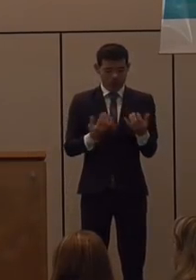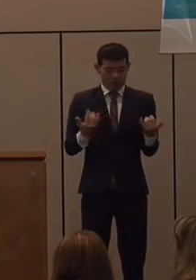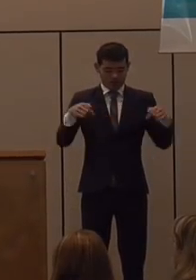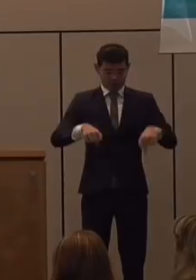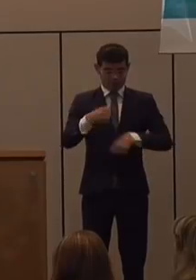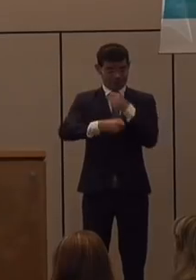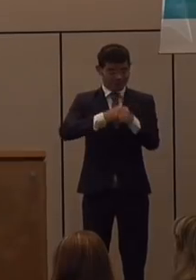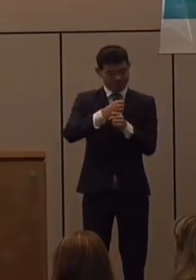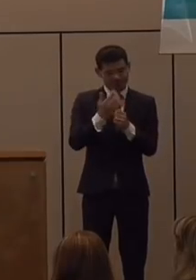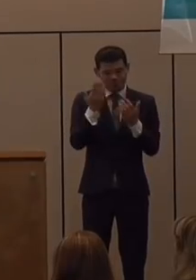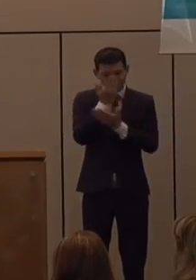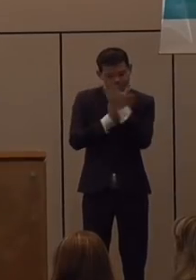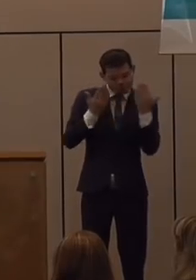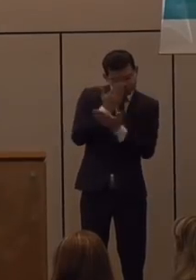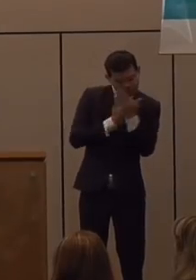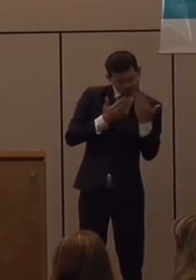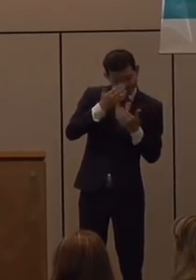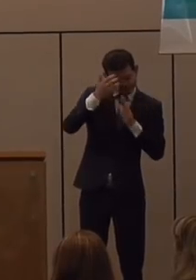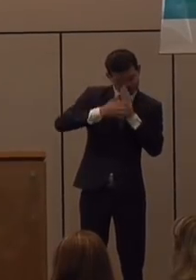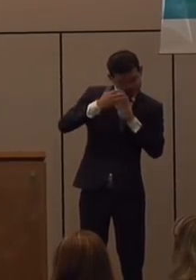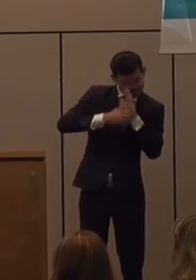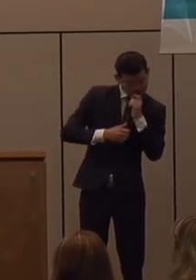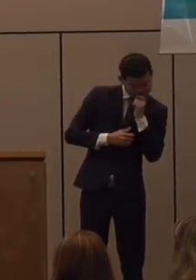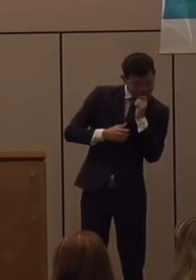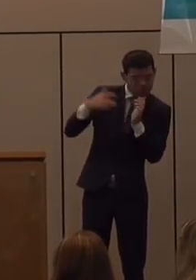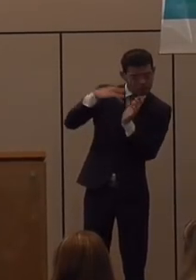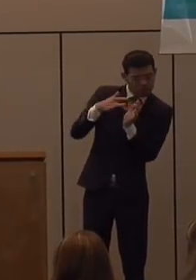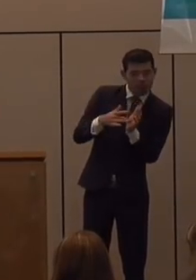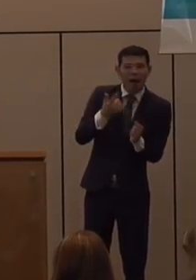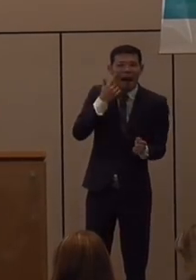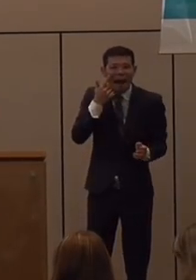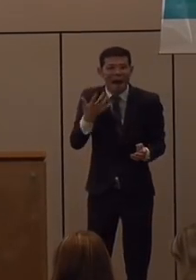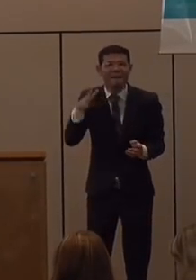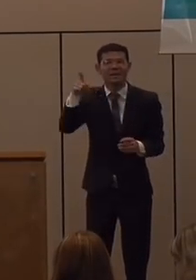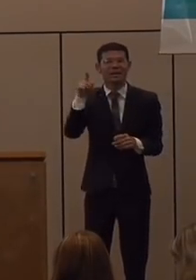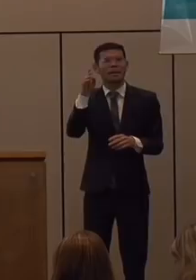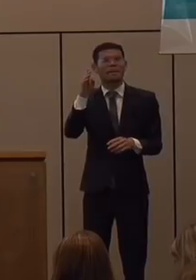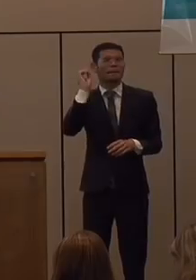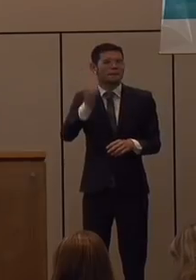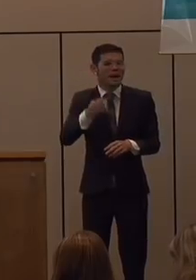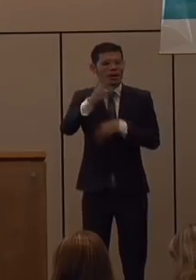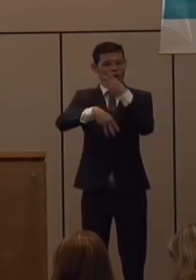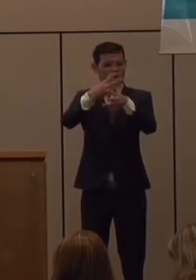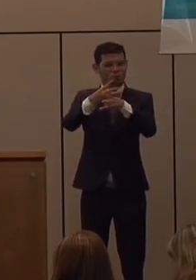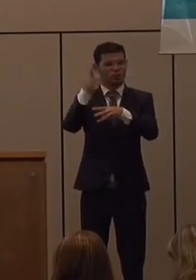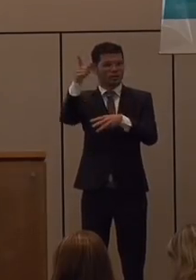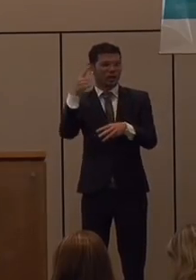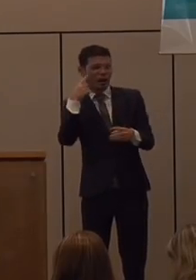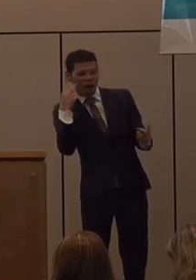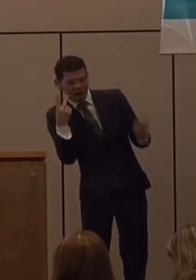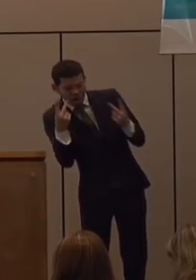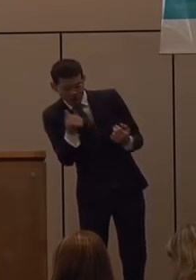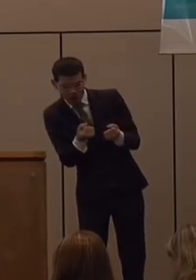participación de la inversión extranjera en el pib como apoyaba en general a la industria ya la economía colombiana